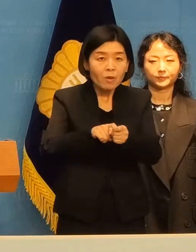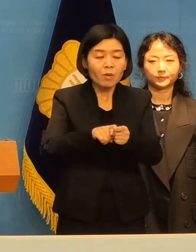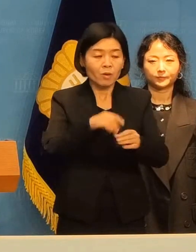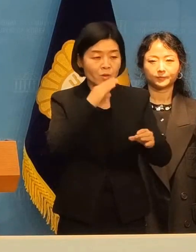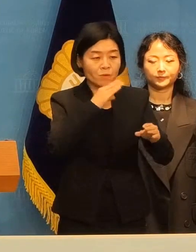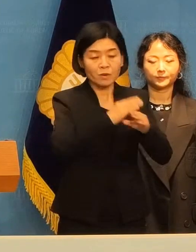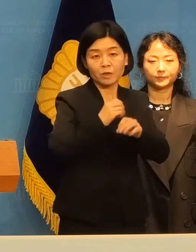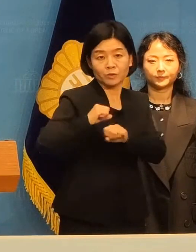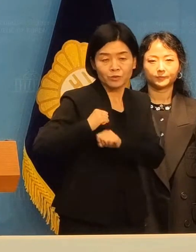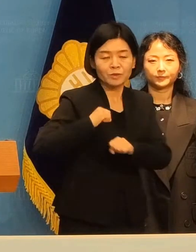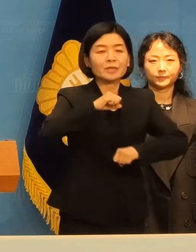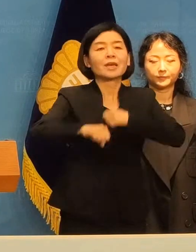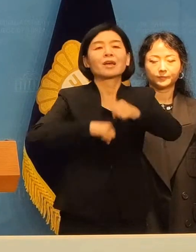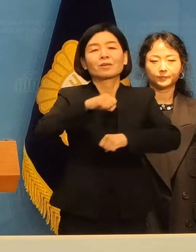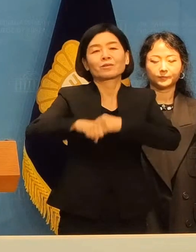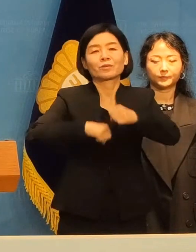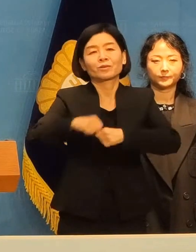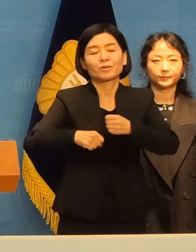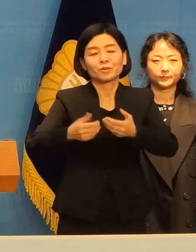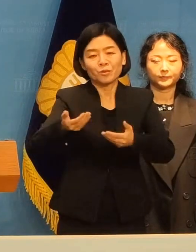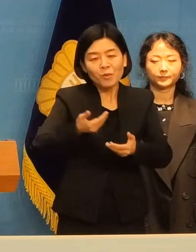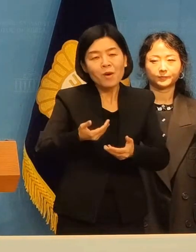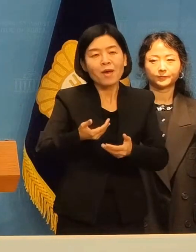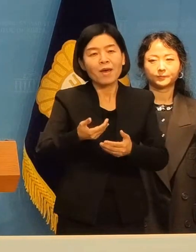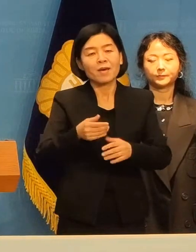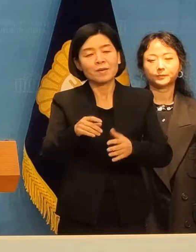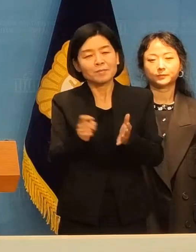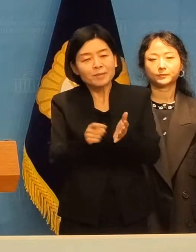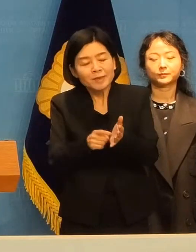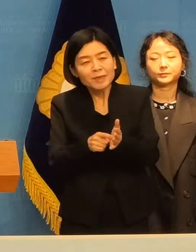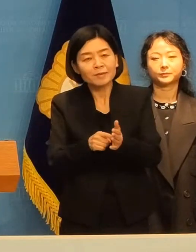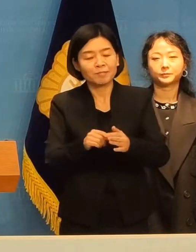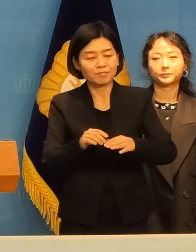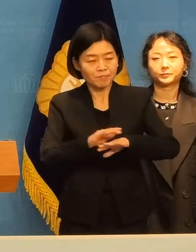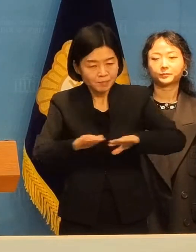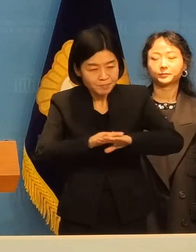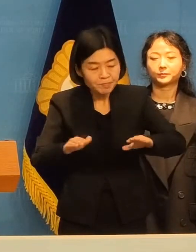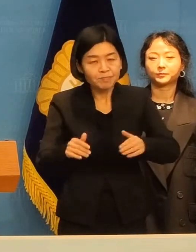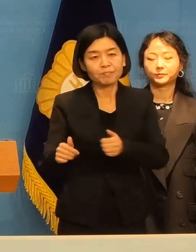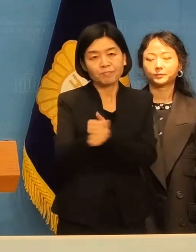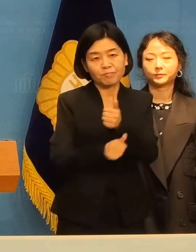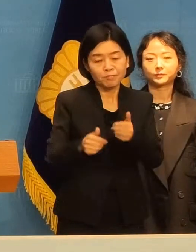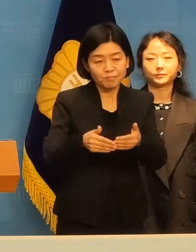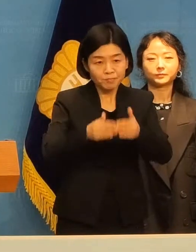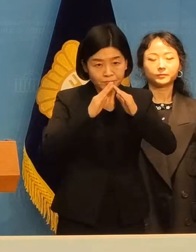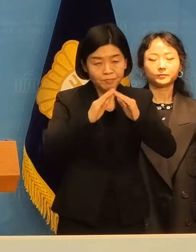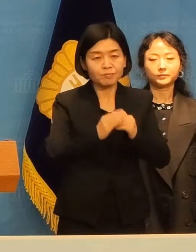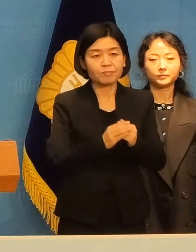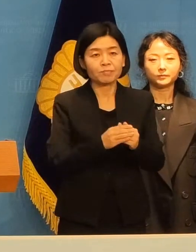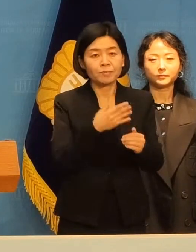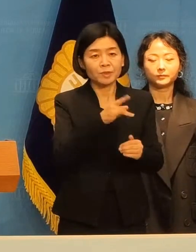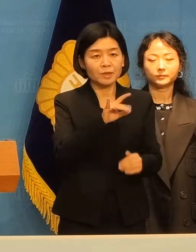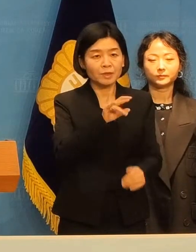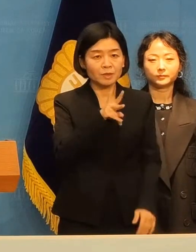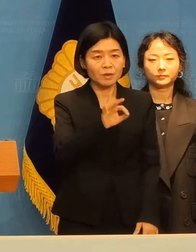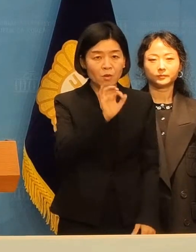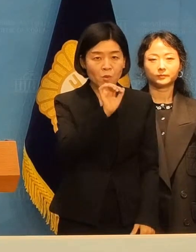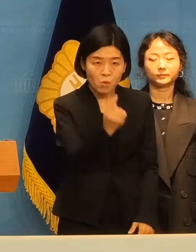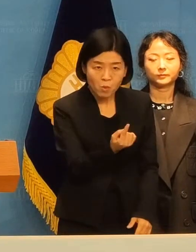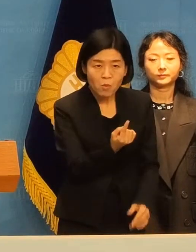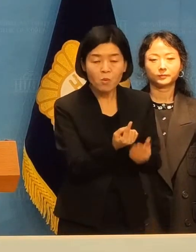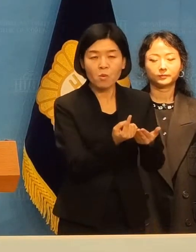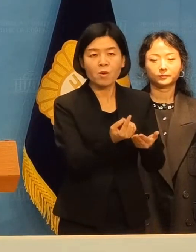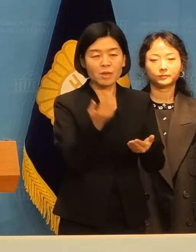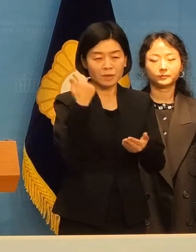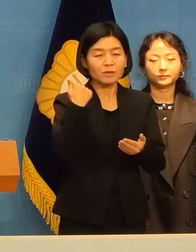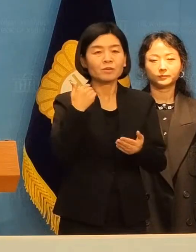북한군 자유송환 비상대책위원회를 설치하고 태영호 21대 국회의원을